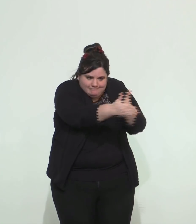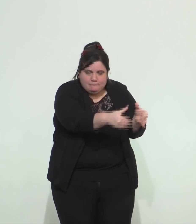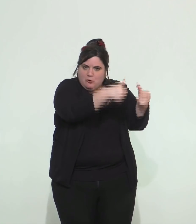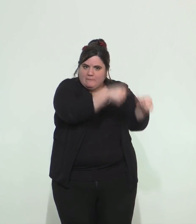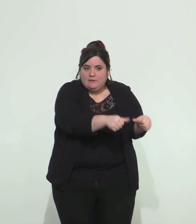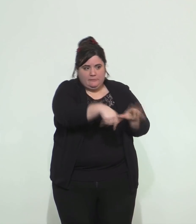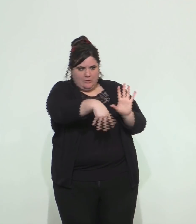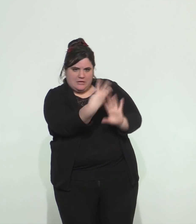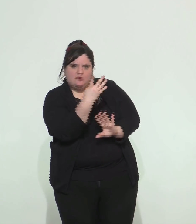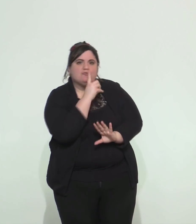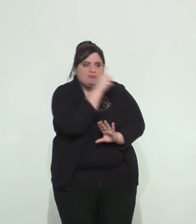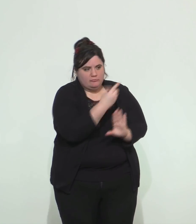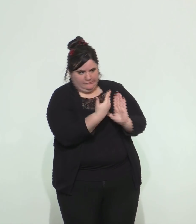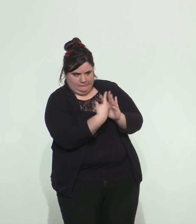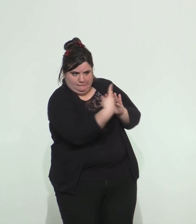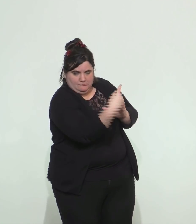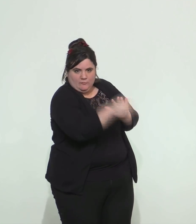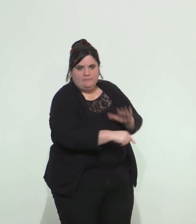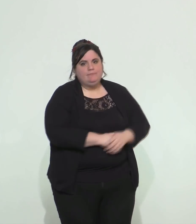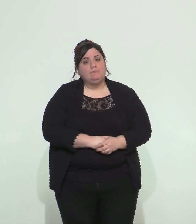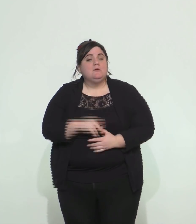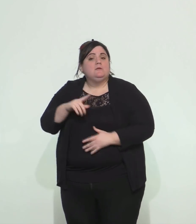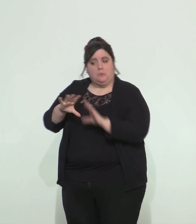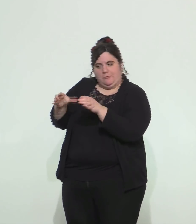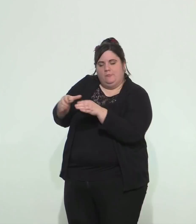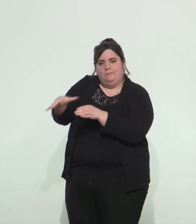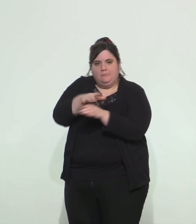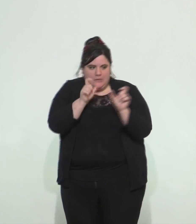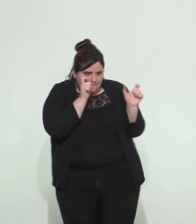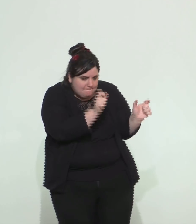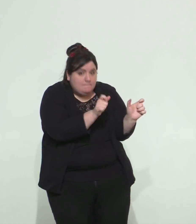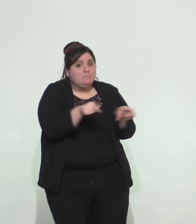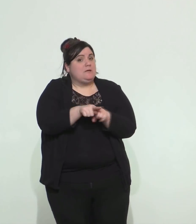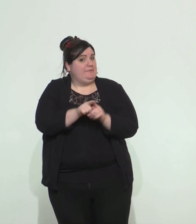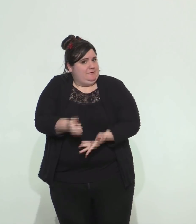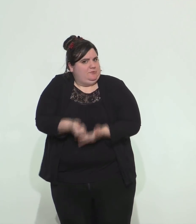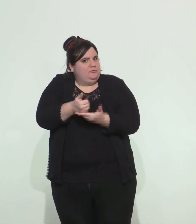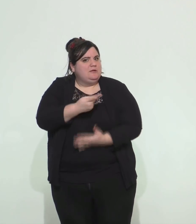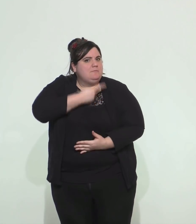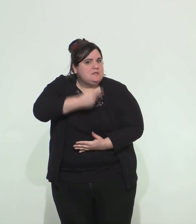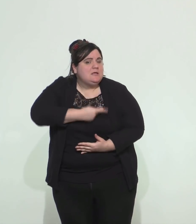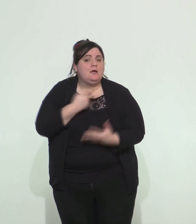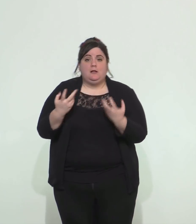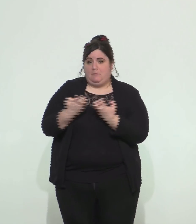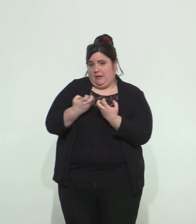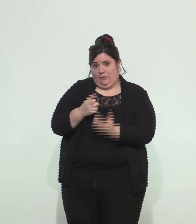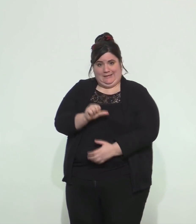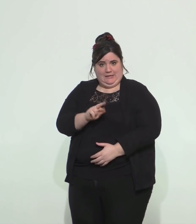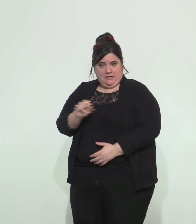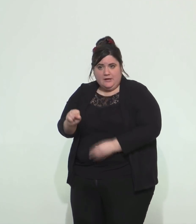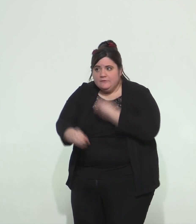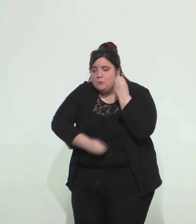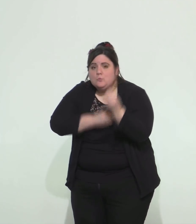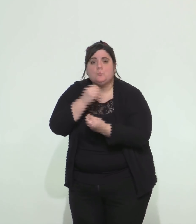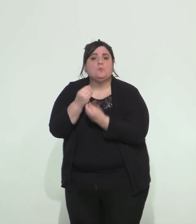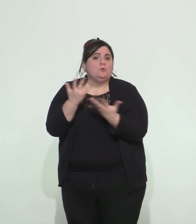faire appel à un soutien médical, j'en ai parlé tout à l'heure, le soutien médical de l'Agence régionale de santé, de Santé publique France en région, de l'assurance